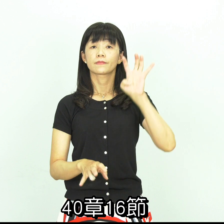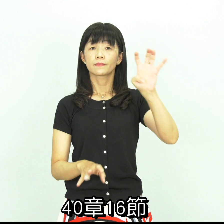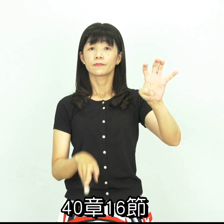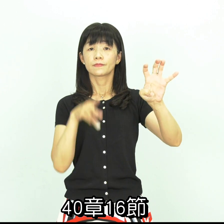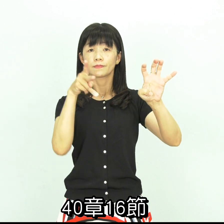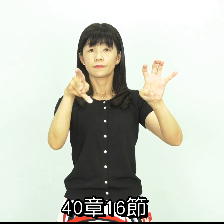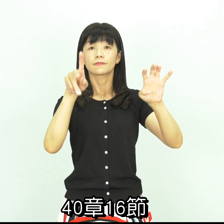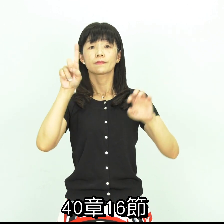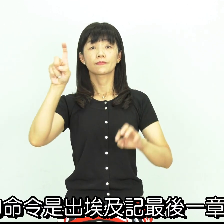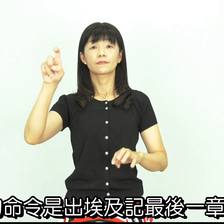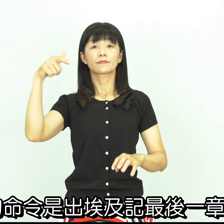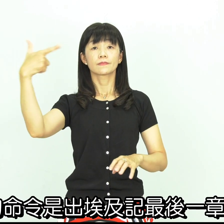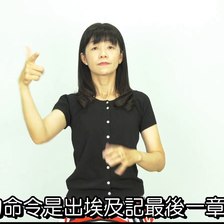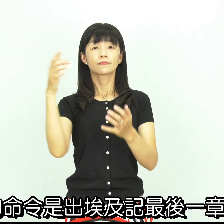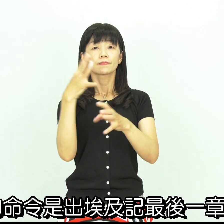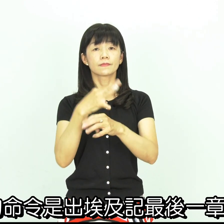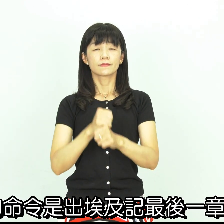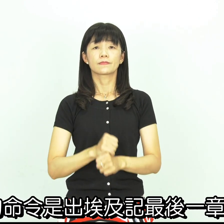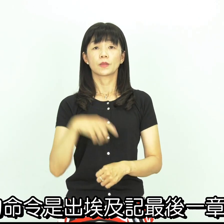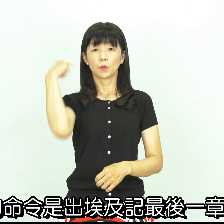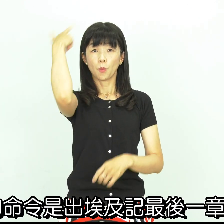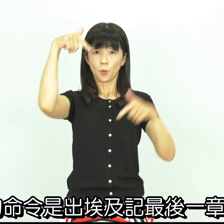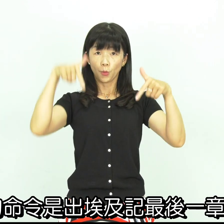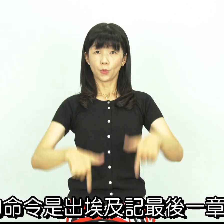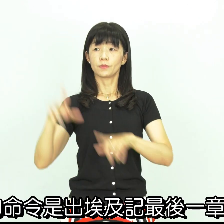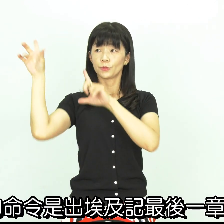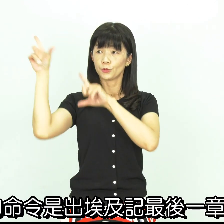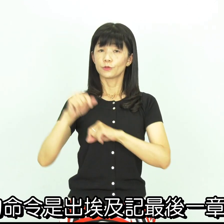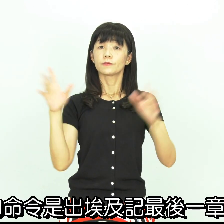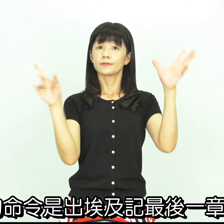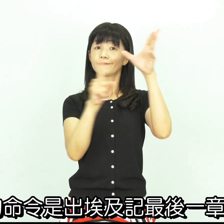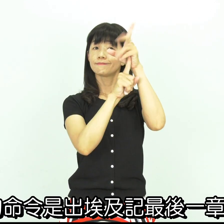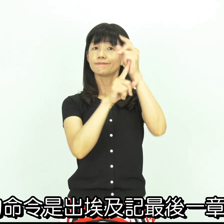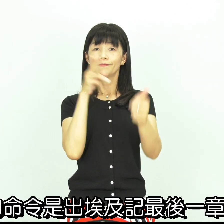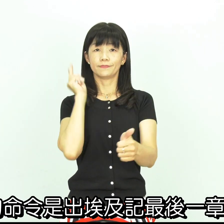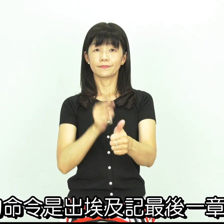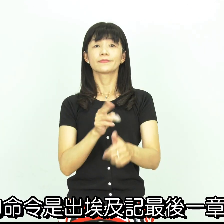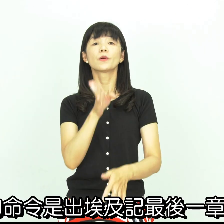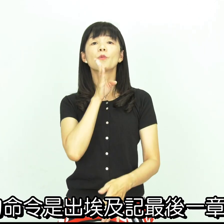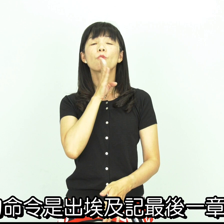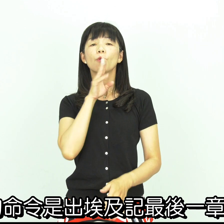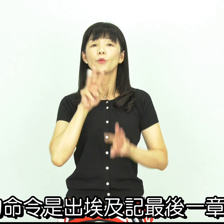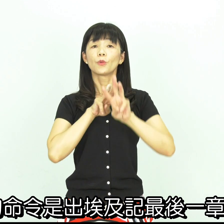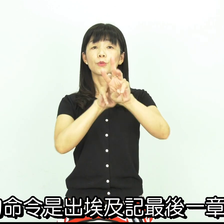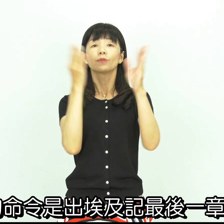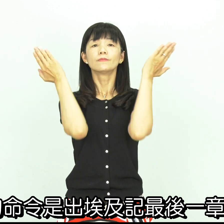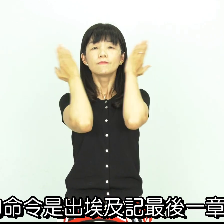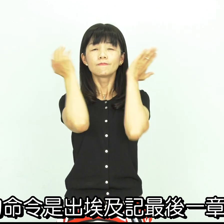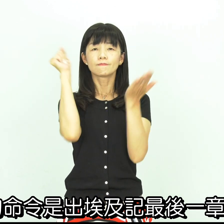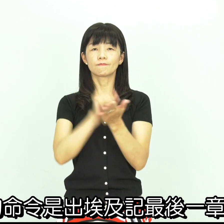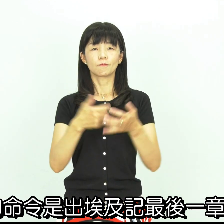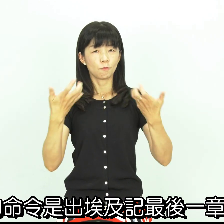40章16节，摩西顺服神的命令是出埃及记最后一章的重点之